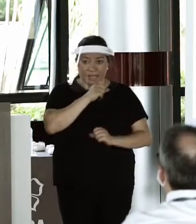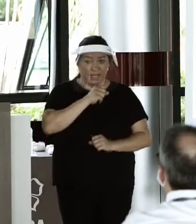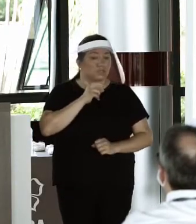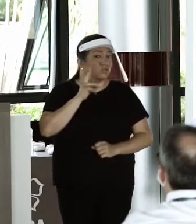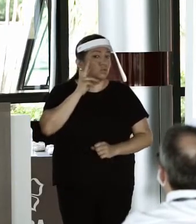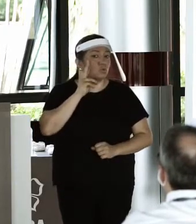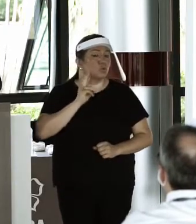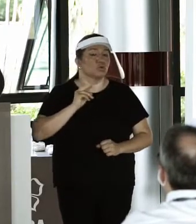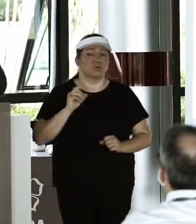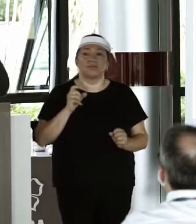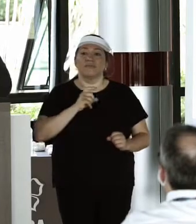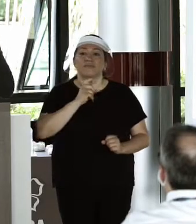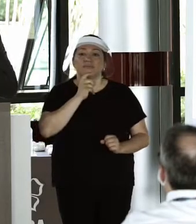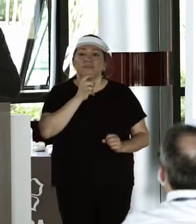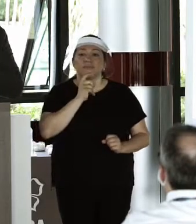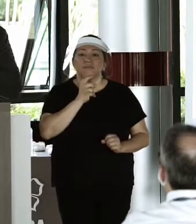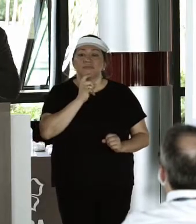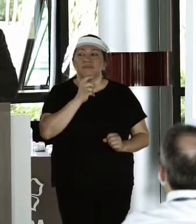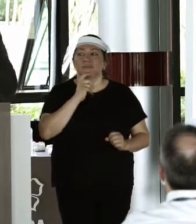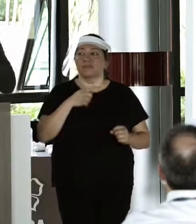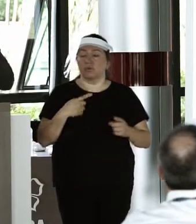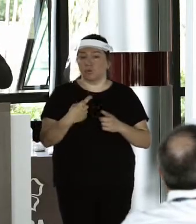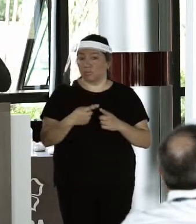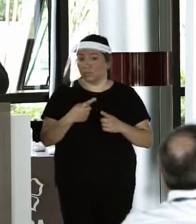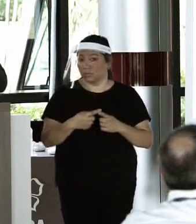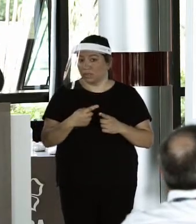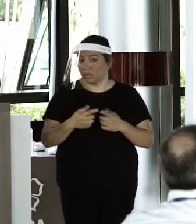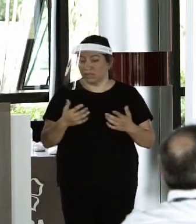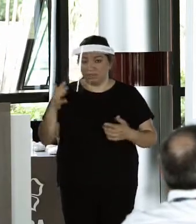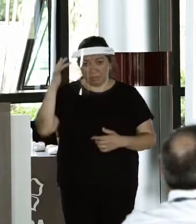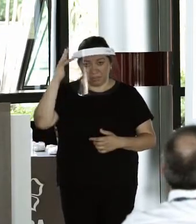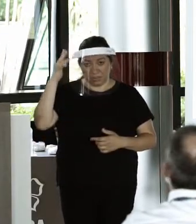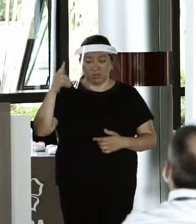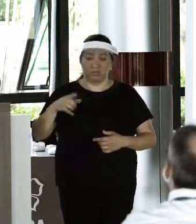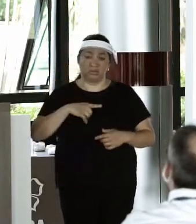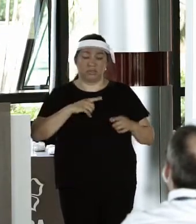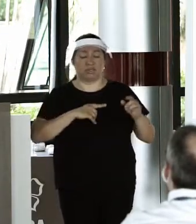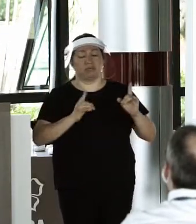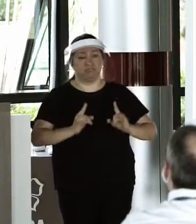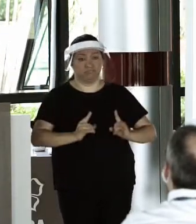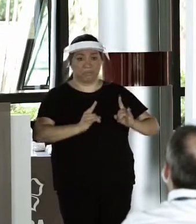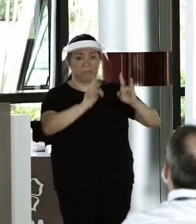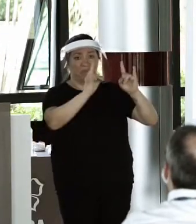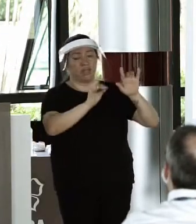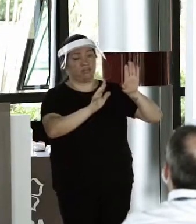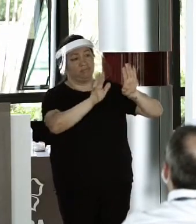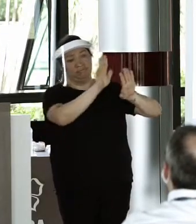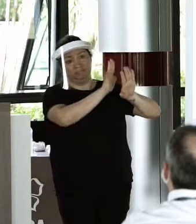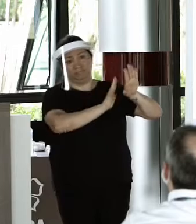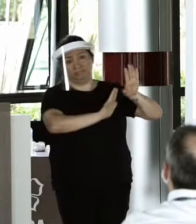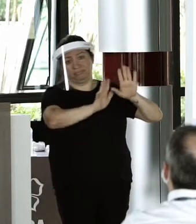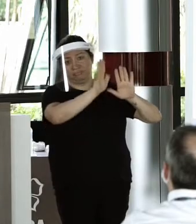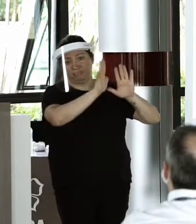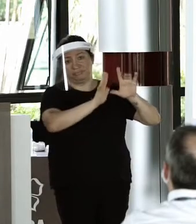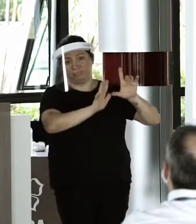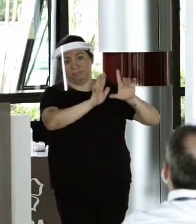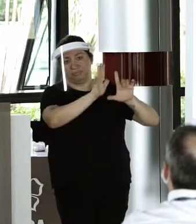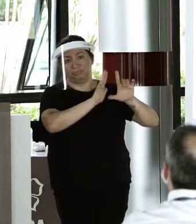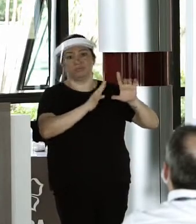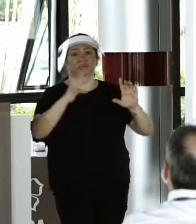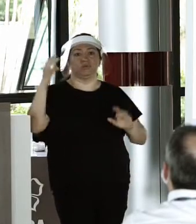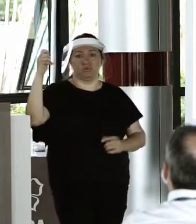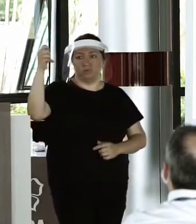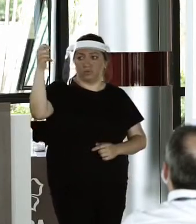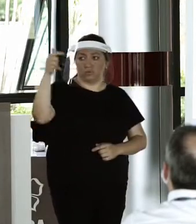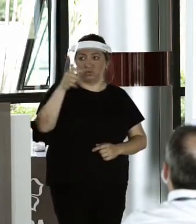frio. Por que isso acontece? Imagina só, que eu tenho uma fachada, e essa fachada ela começa a receber insolação